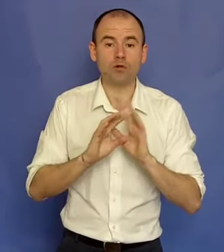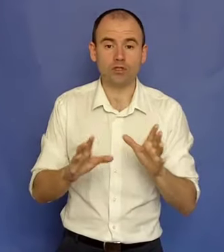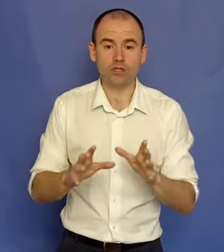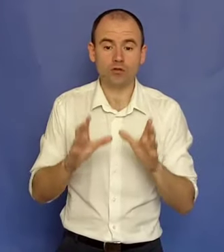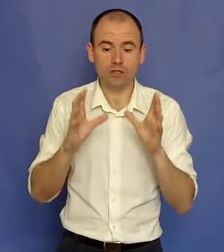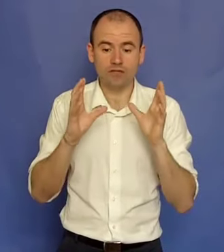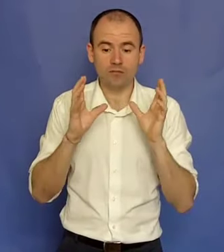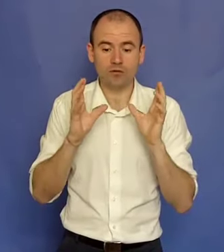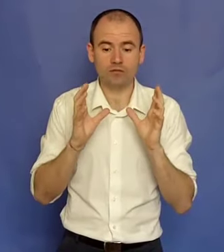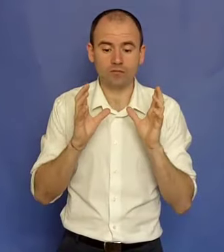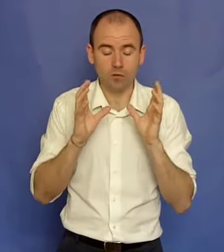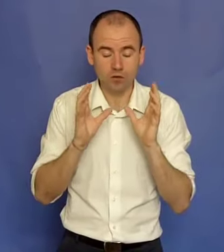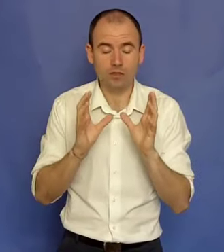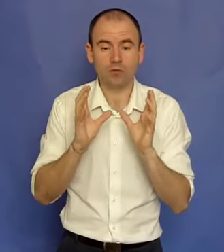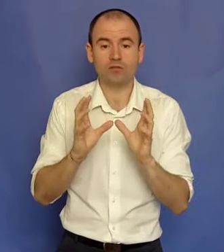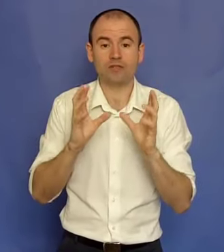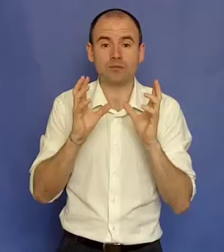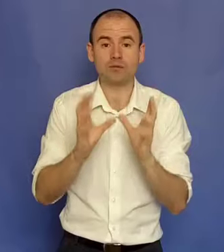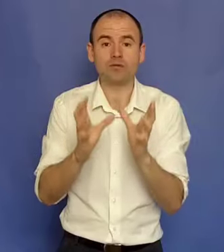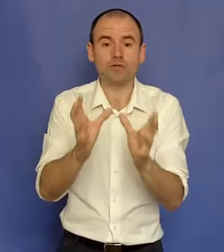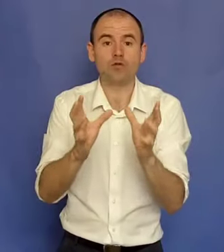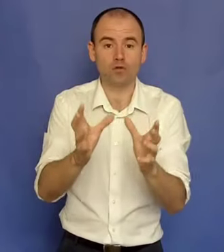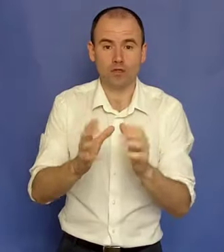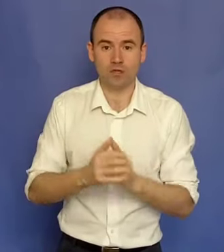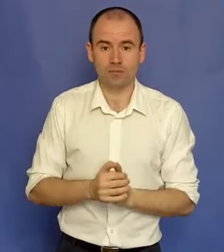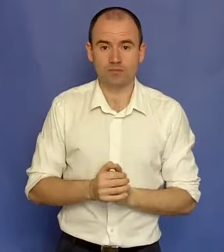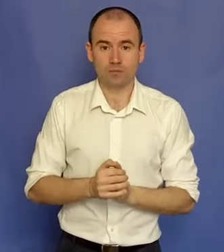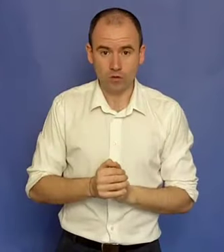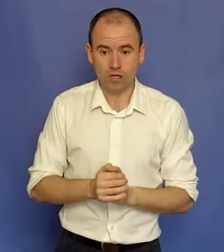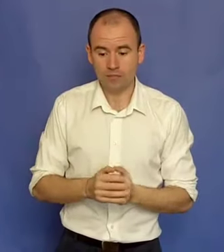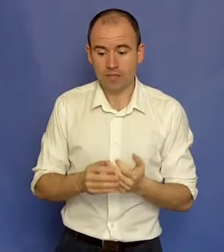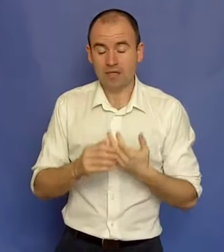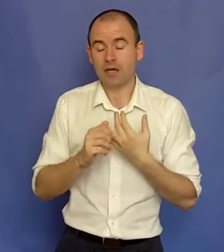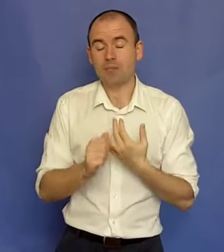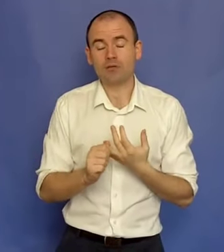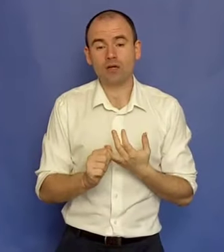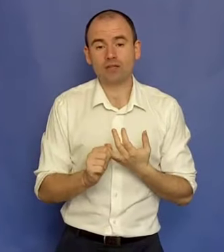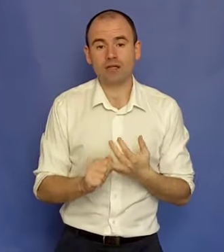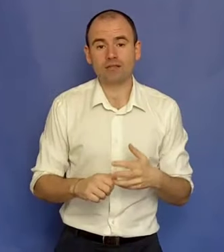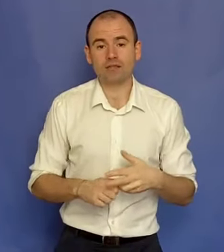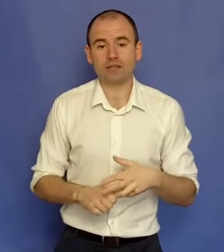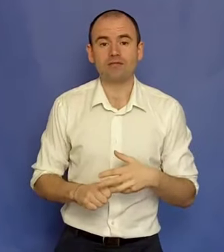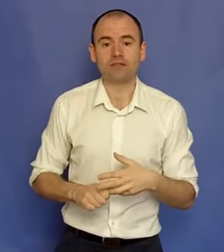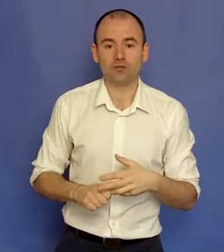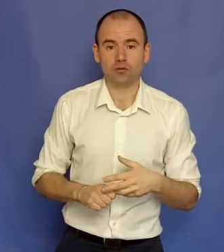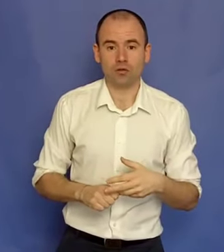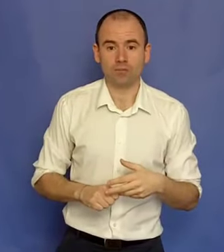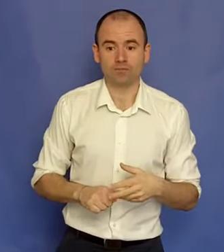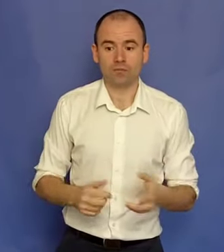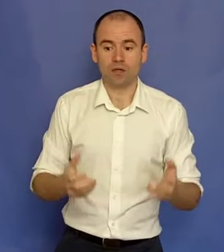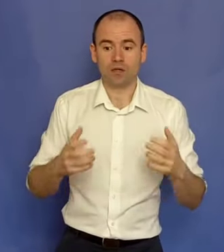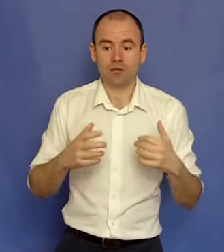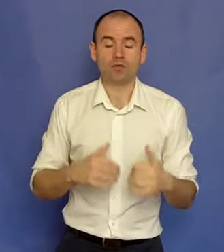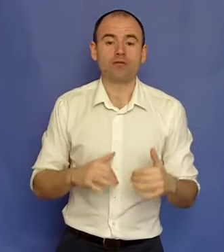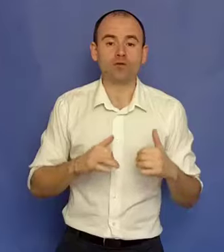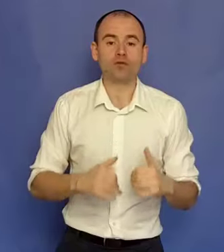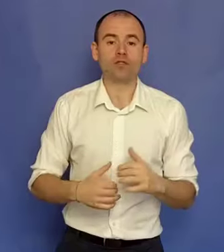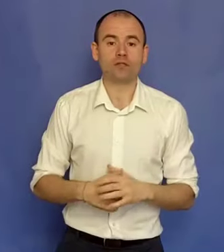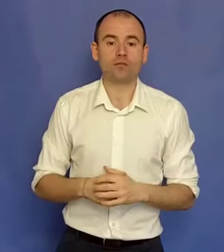oricine, oricine poate fi antreprenor în felul lui. Ok? Iar al patrulea cadran este investitorul. După ce ai făcut suficient de